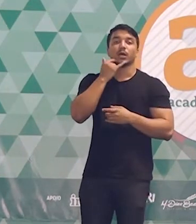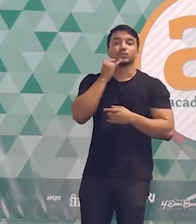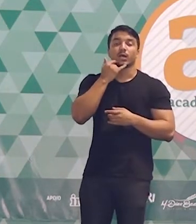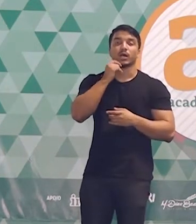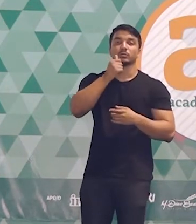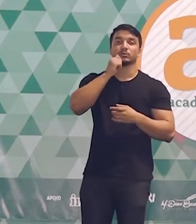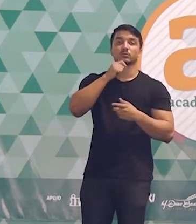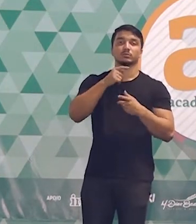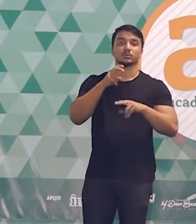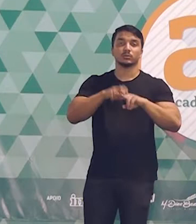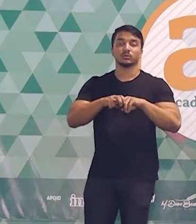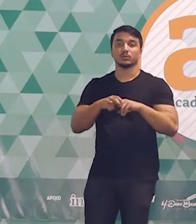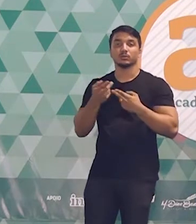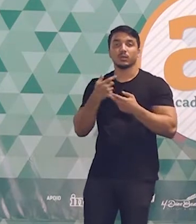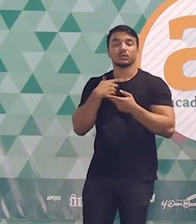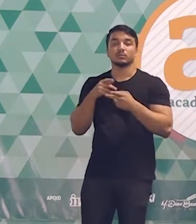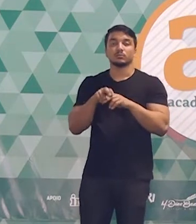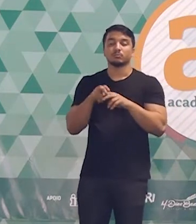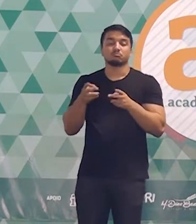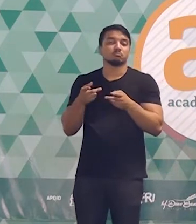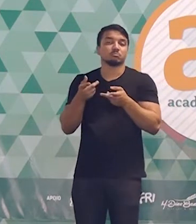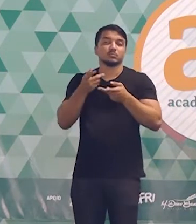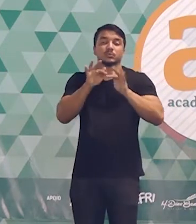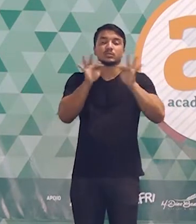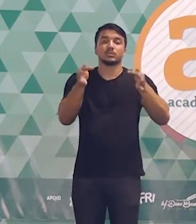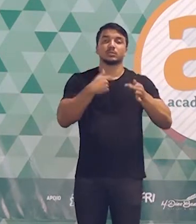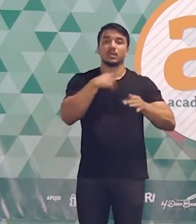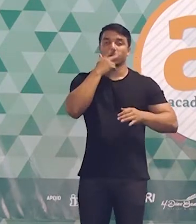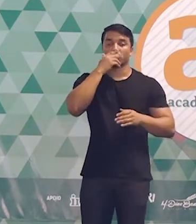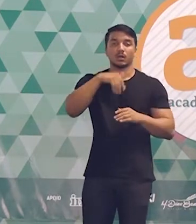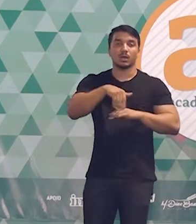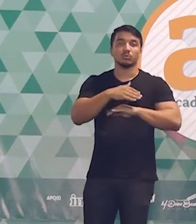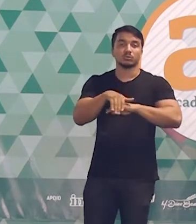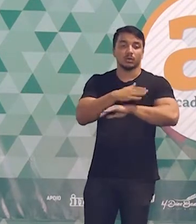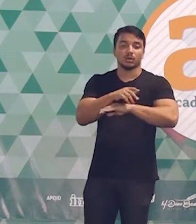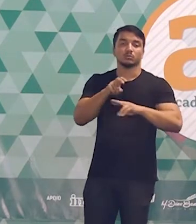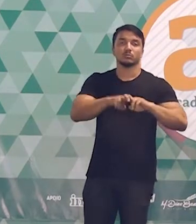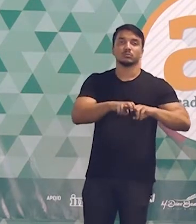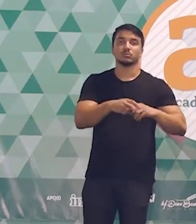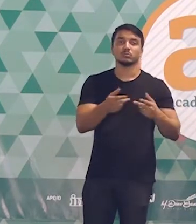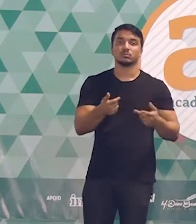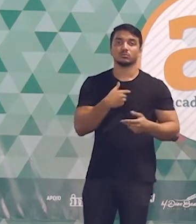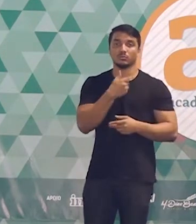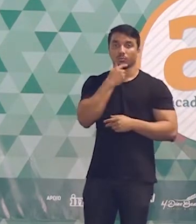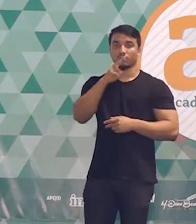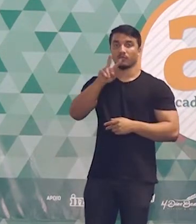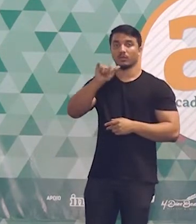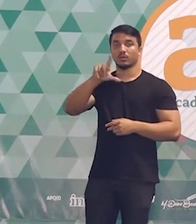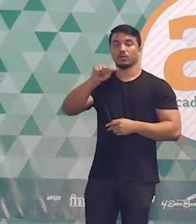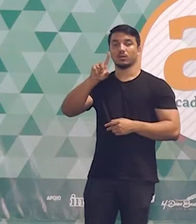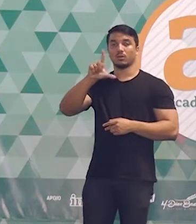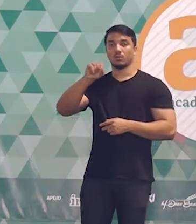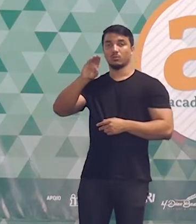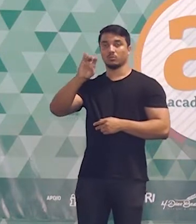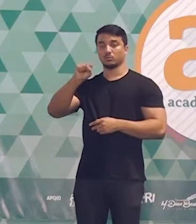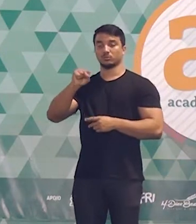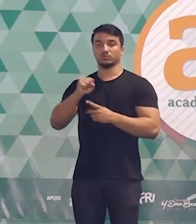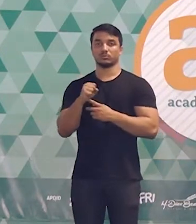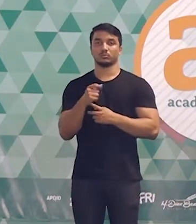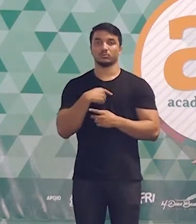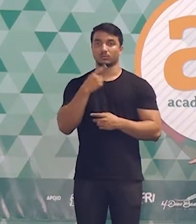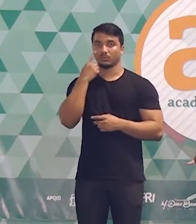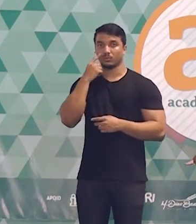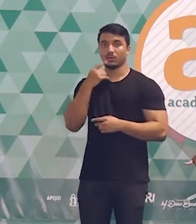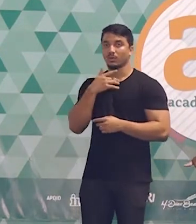cachaça, sentado no banquinho ou sentado no meio-fio da calçada. Villa-Lobos. O povo passando, ó o bebo